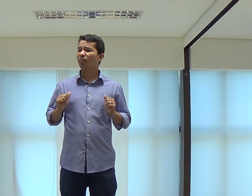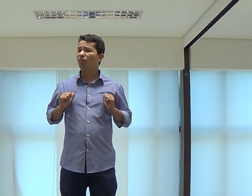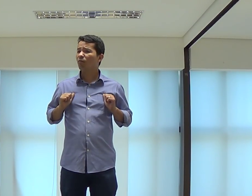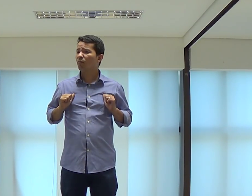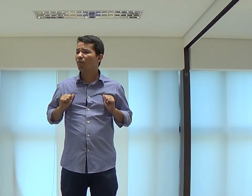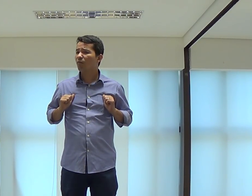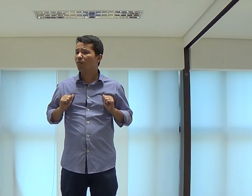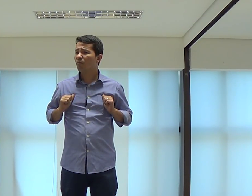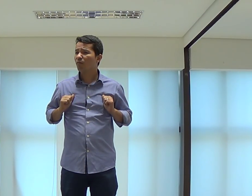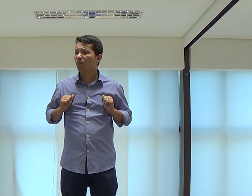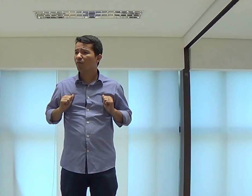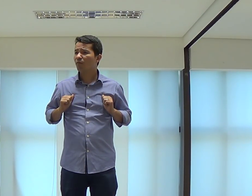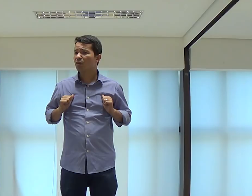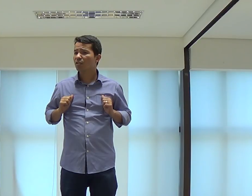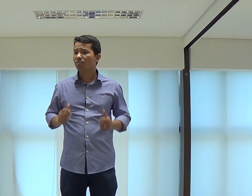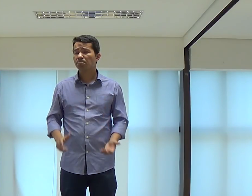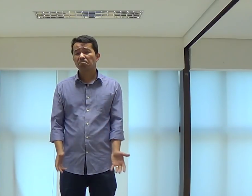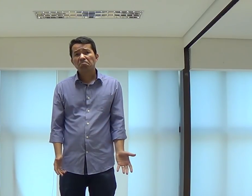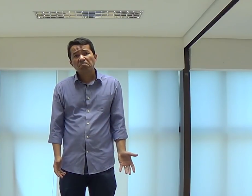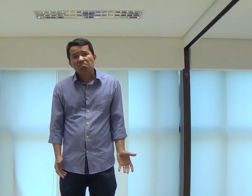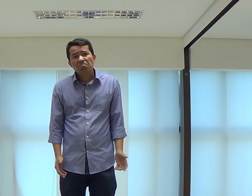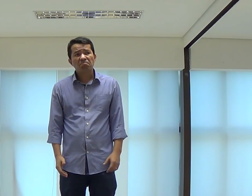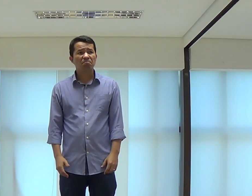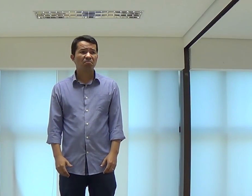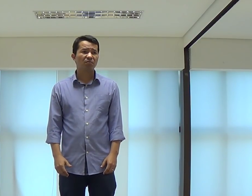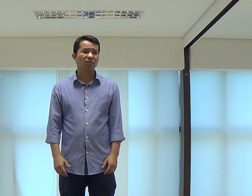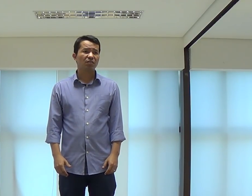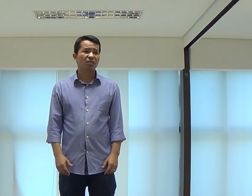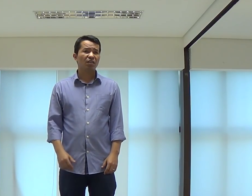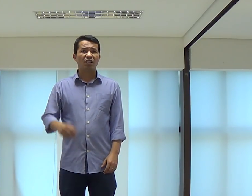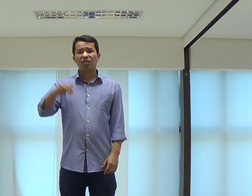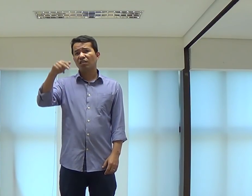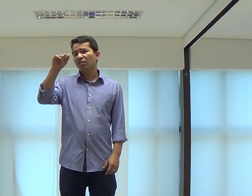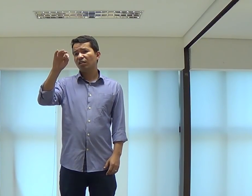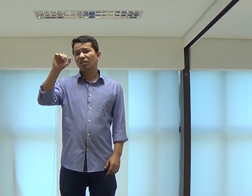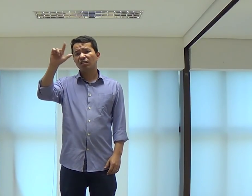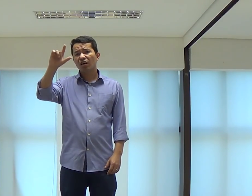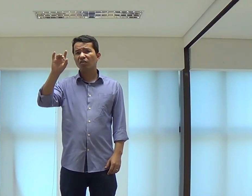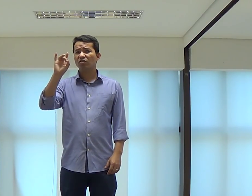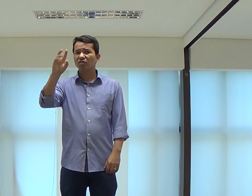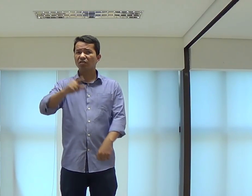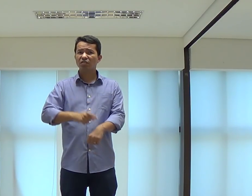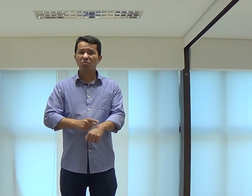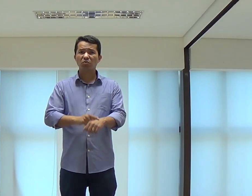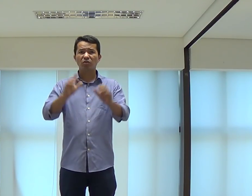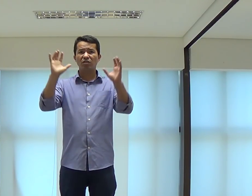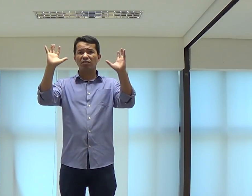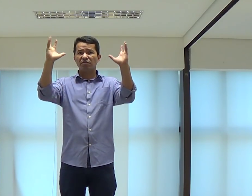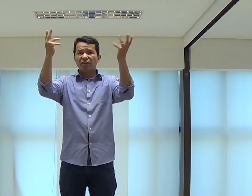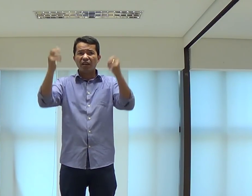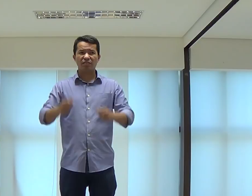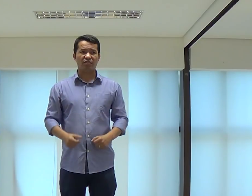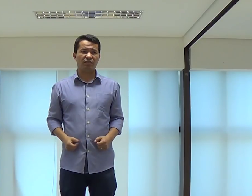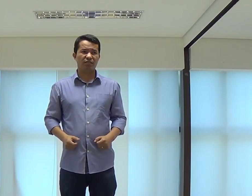Mas e se a gente ficar lá de braço cruzado, não fazendo nada? O Natal vai ser só um tempo de